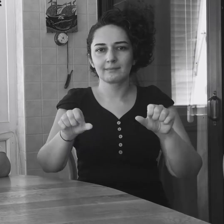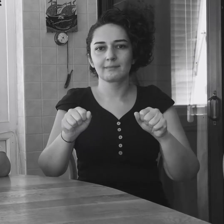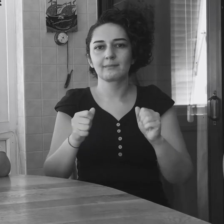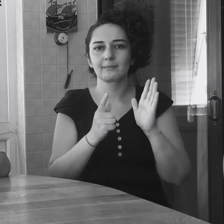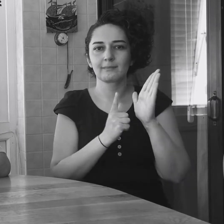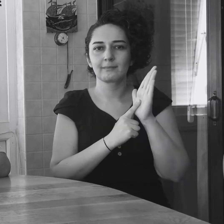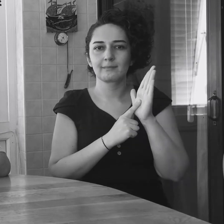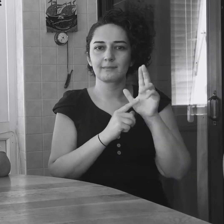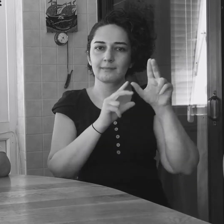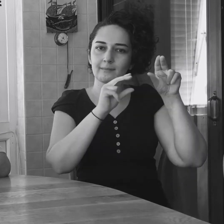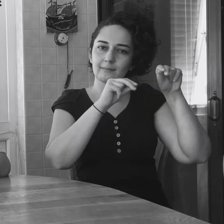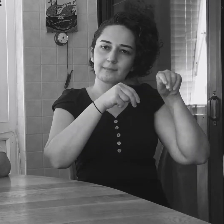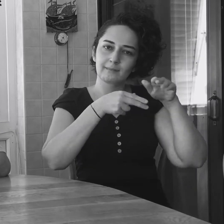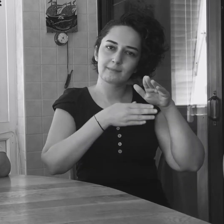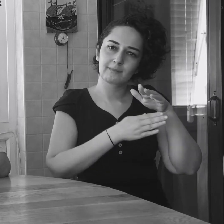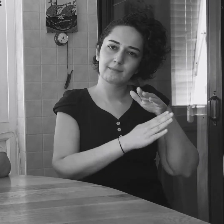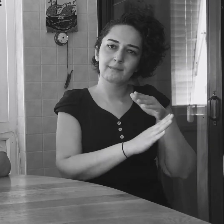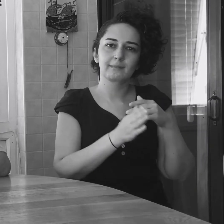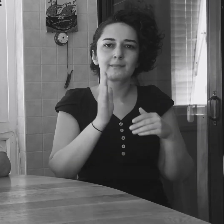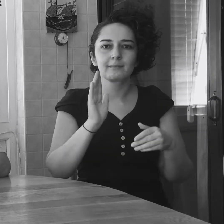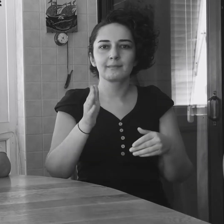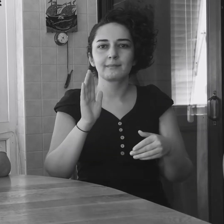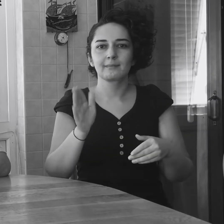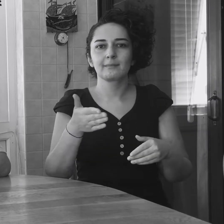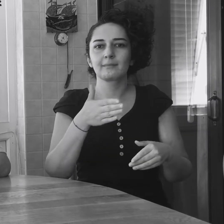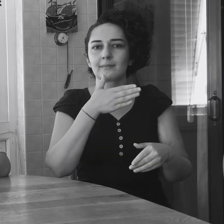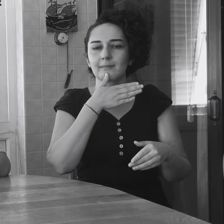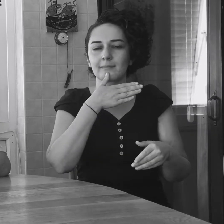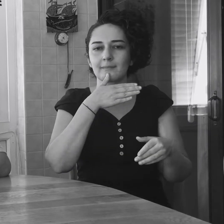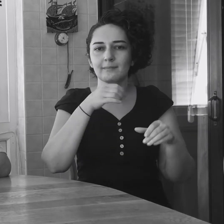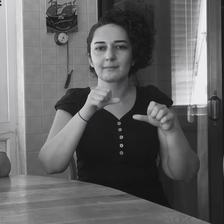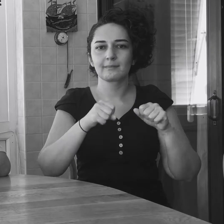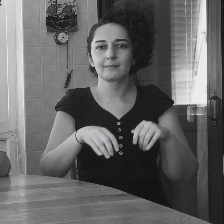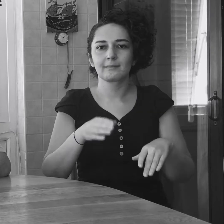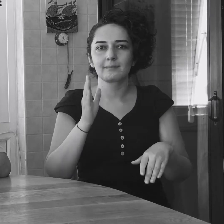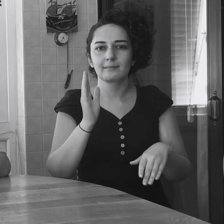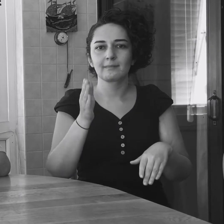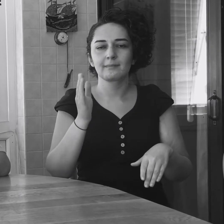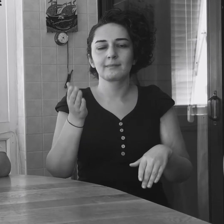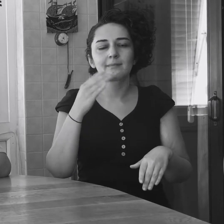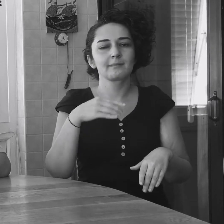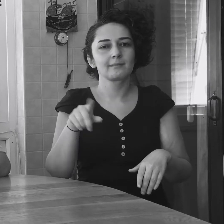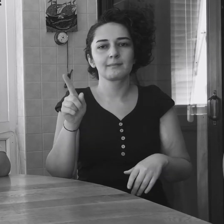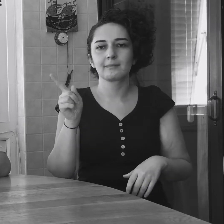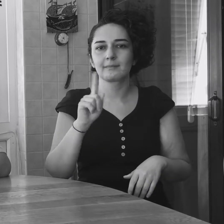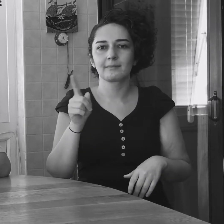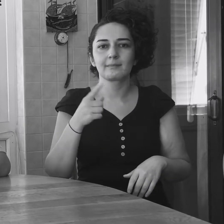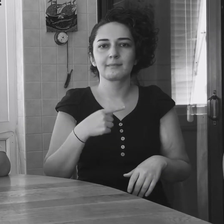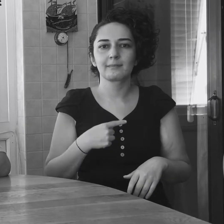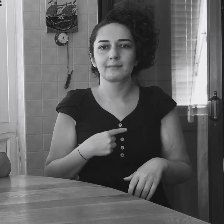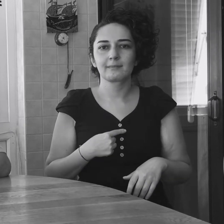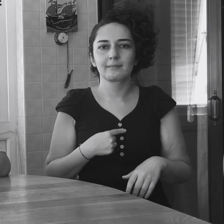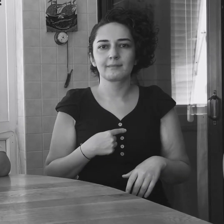Anlatırken tut elimi, uykuya dalıp gitsem bile, bırakıp gitme sakın